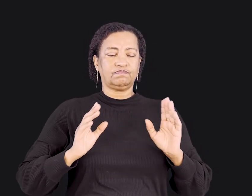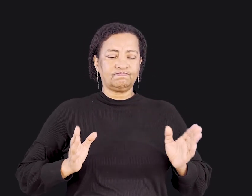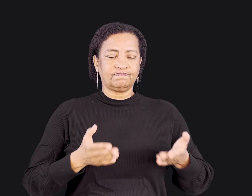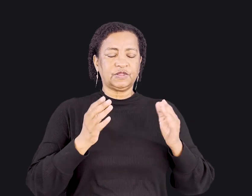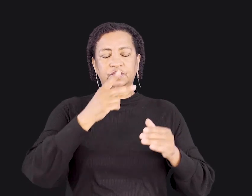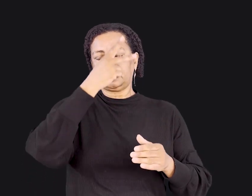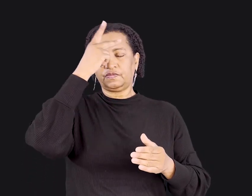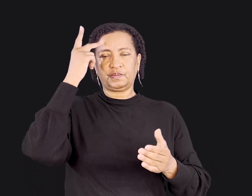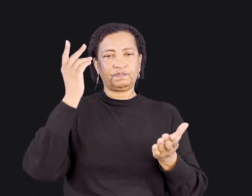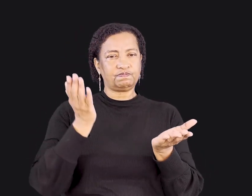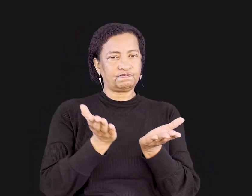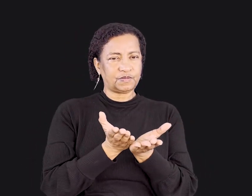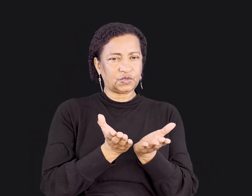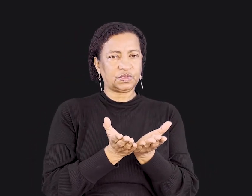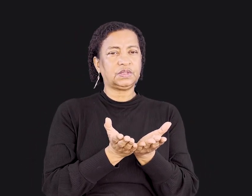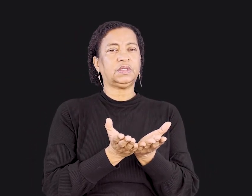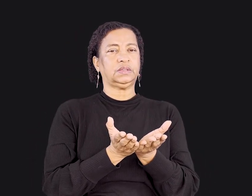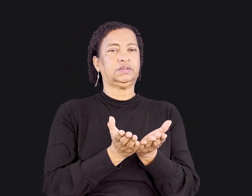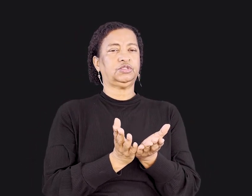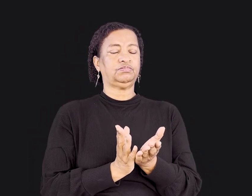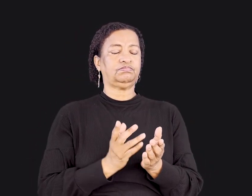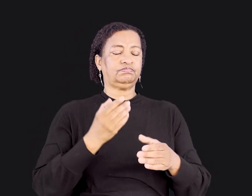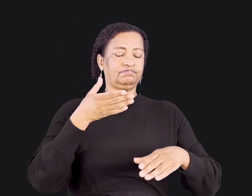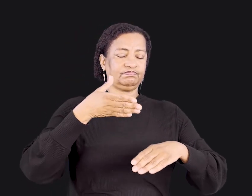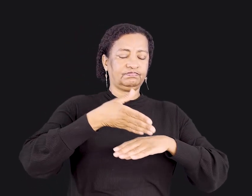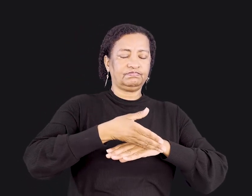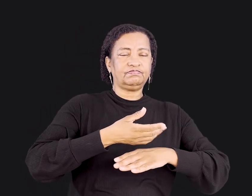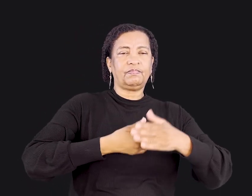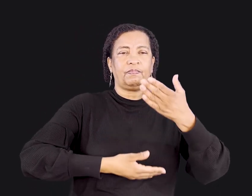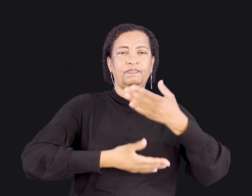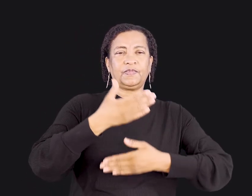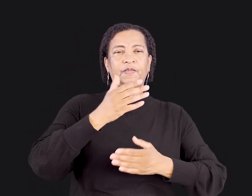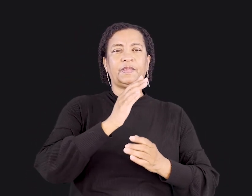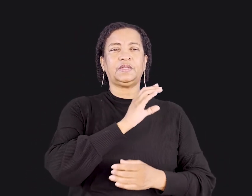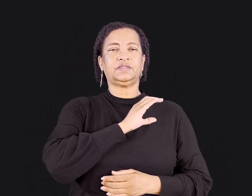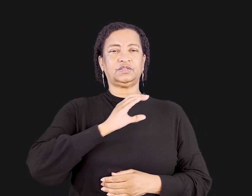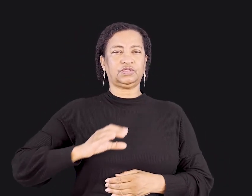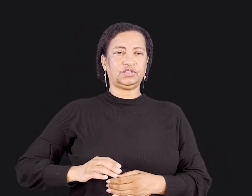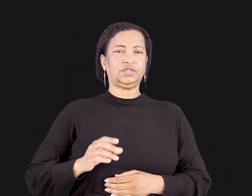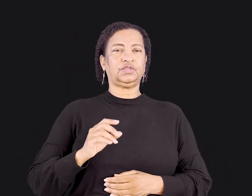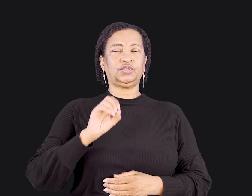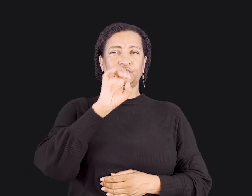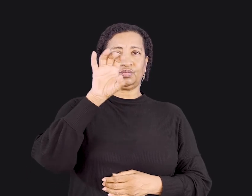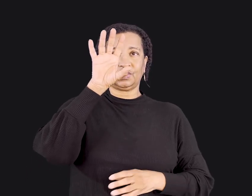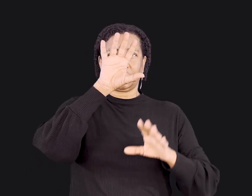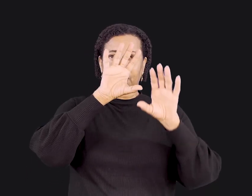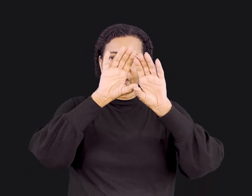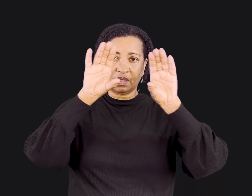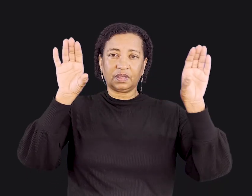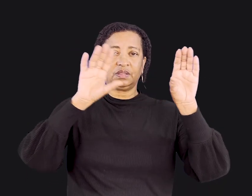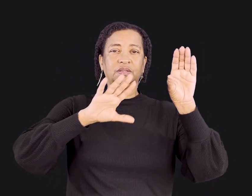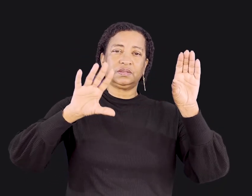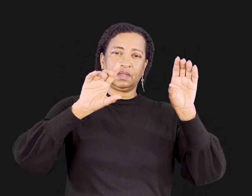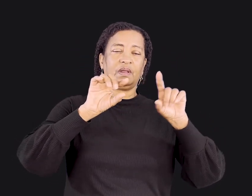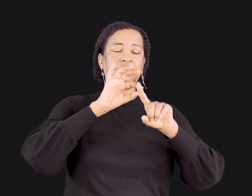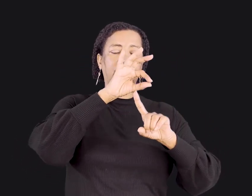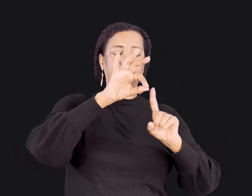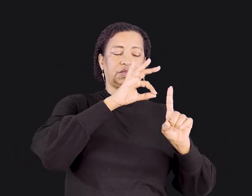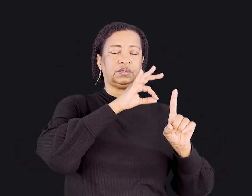os crentes a habitar em Cristo nas regiões celestiais e encontrar em Cristo nas dimensões espirituais